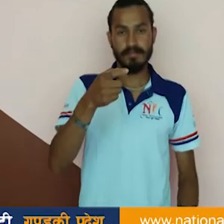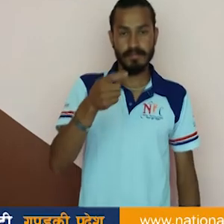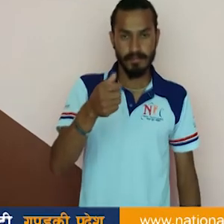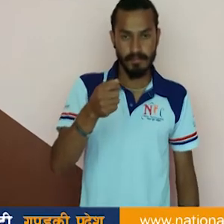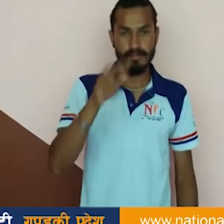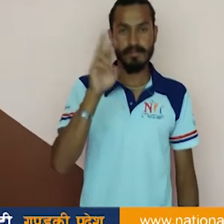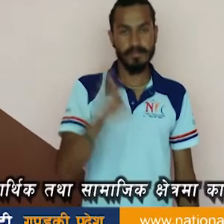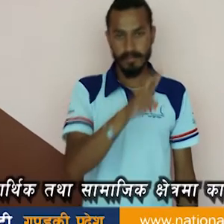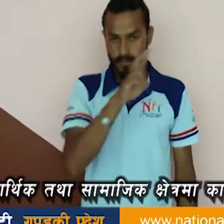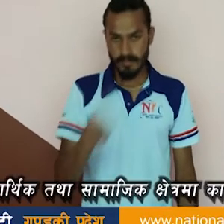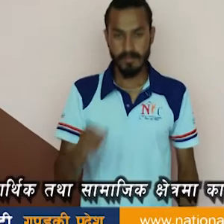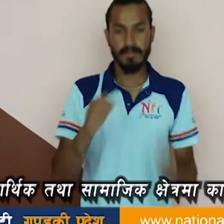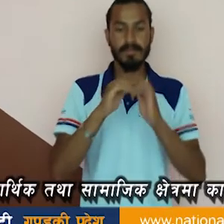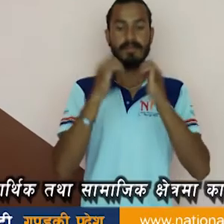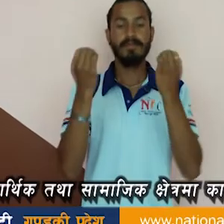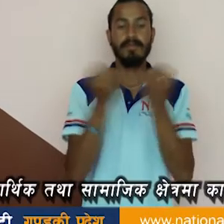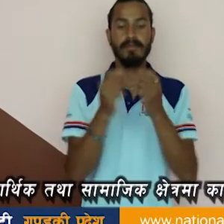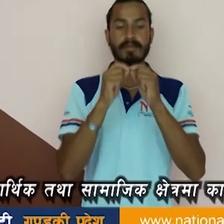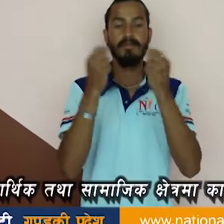क्षेत्रमा काम गर्दै आइरहेको छ।